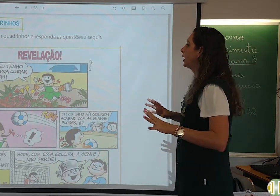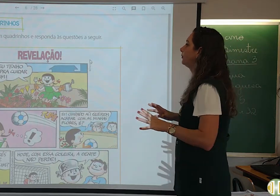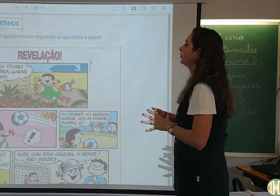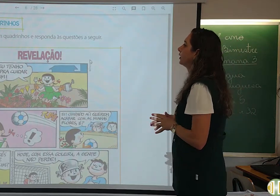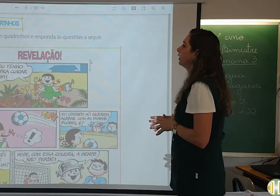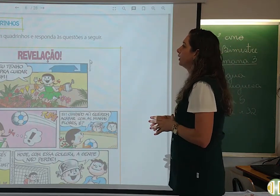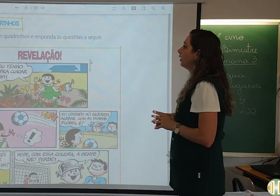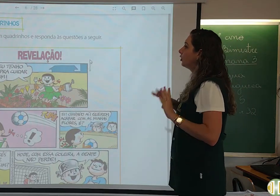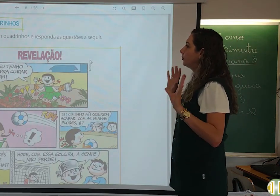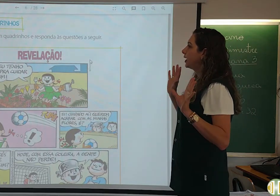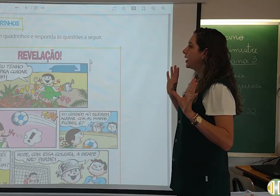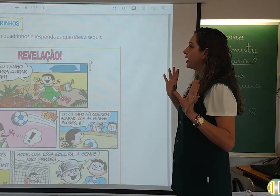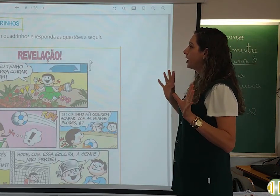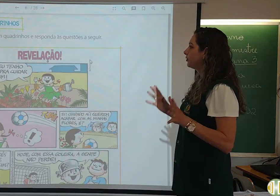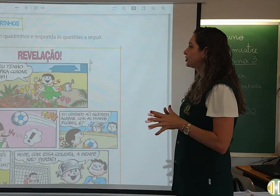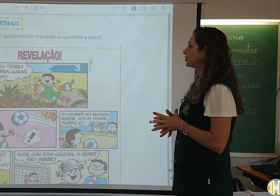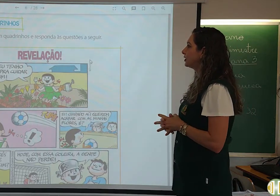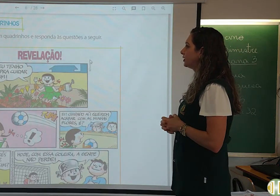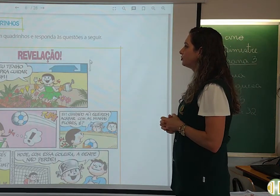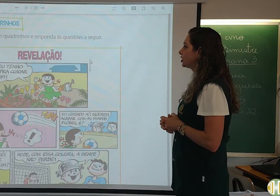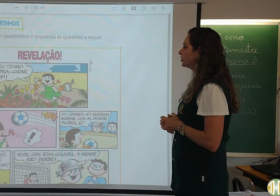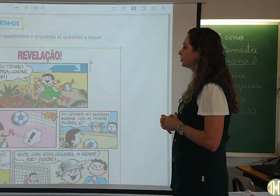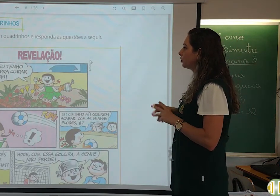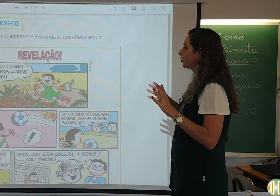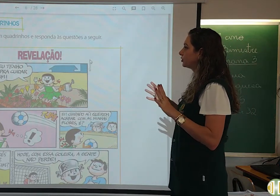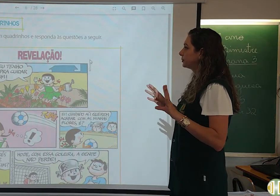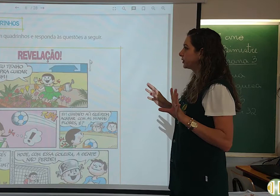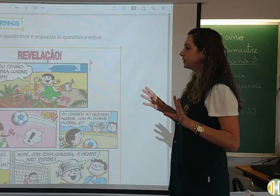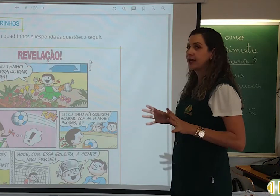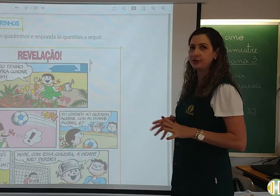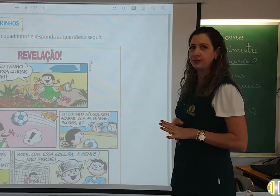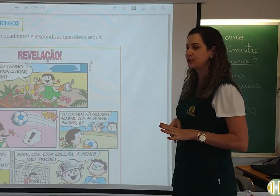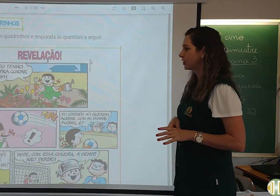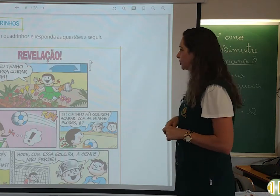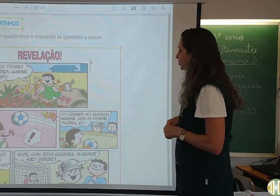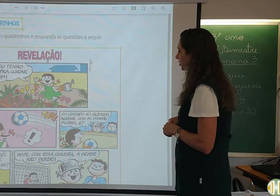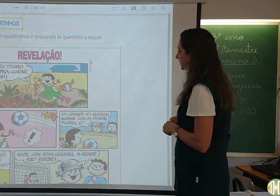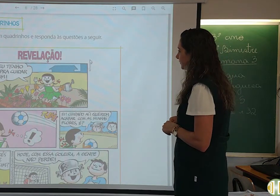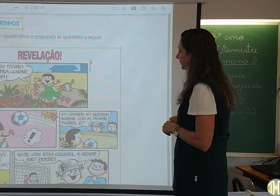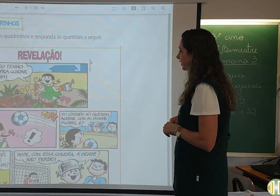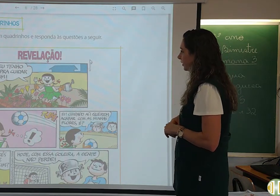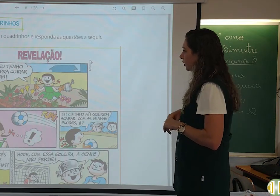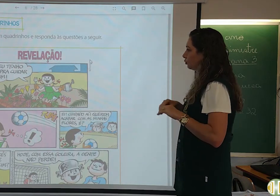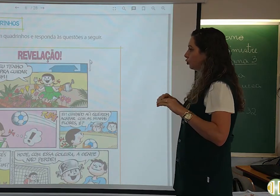tá? Oba! Hoje eu tenho um dia todo para cuidar do meu jardim.